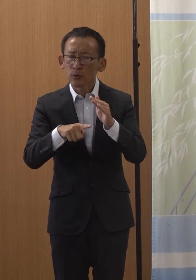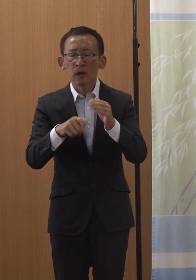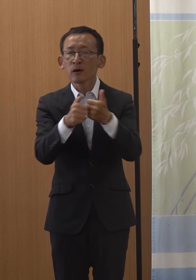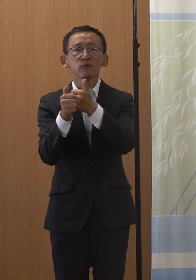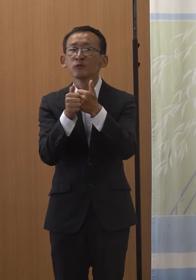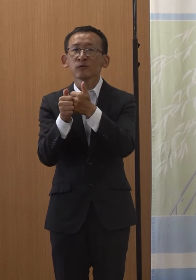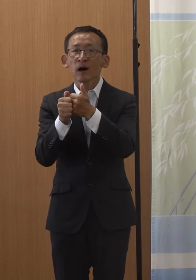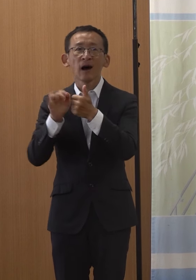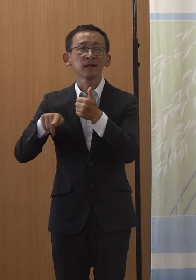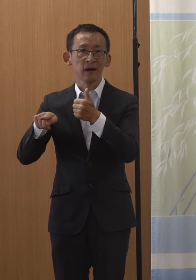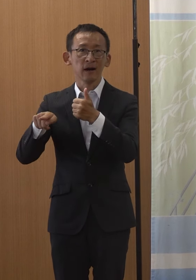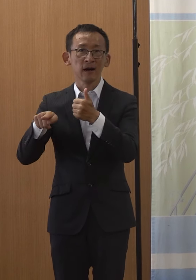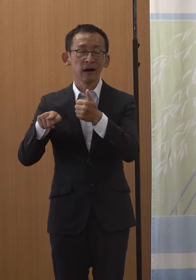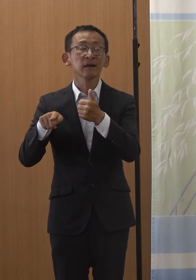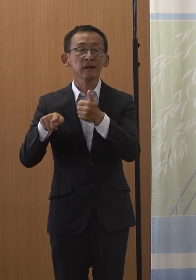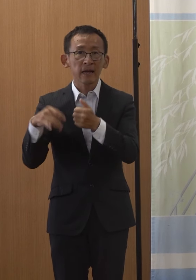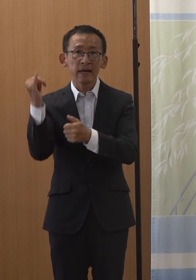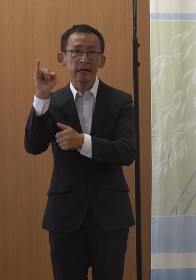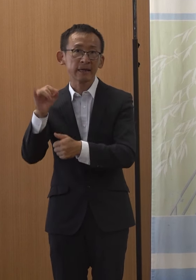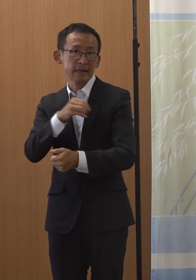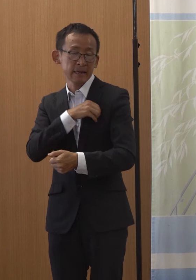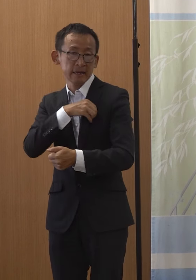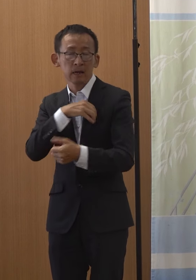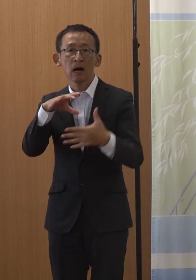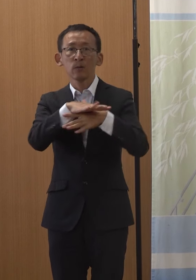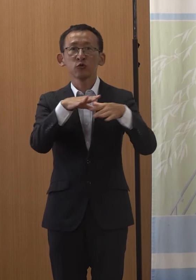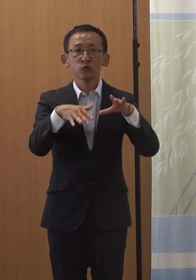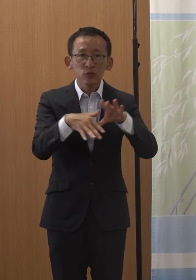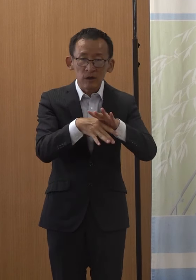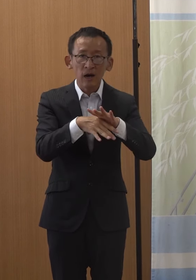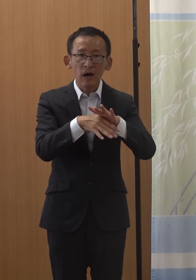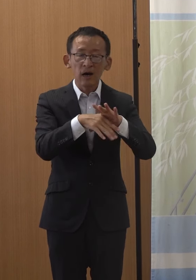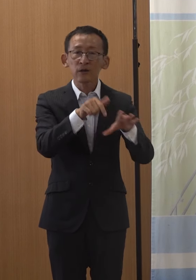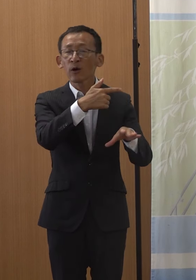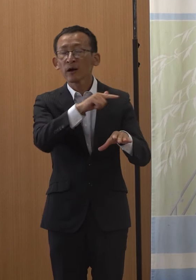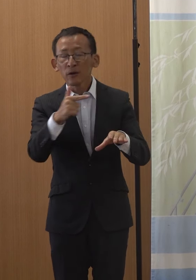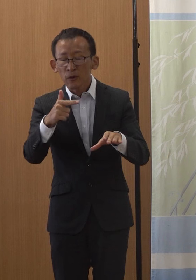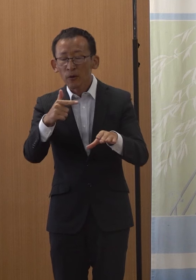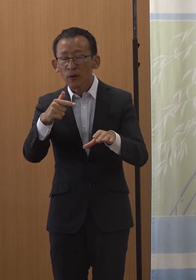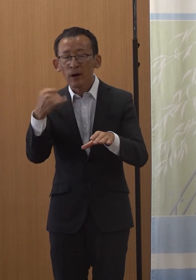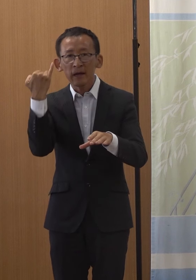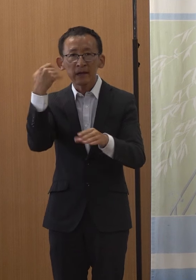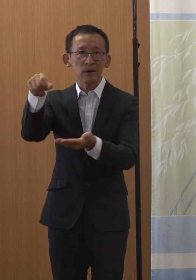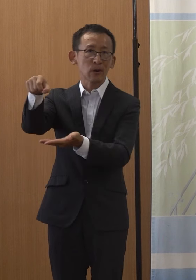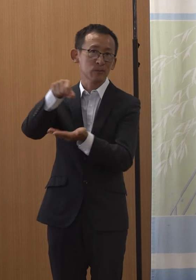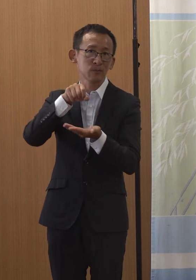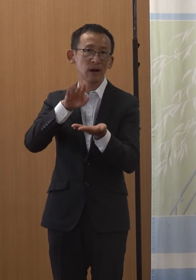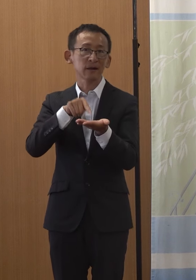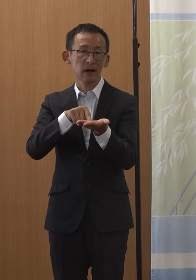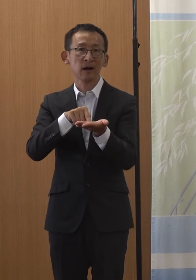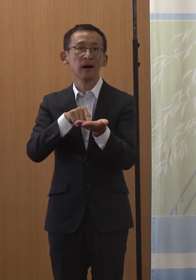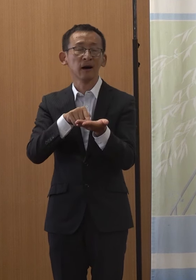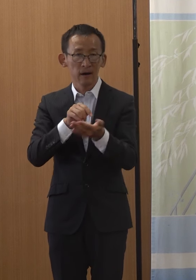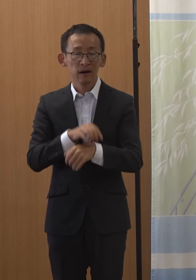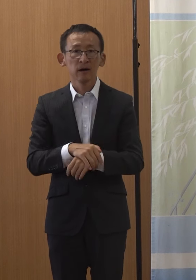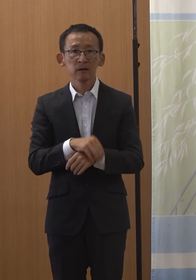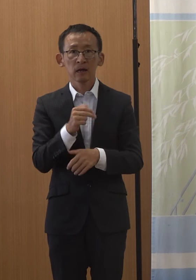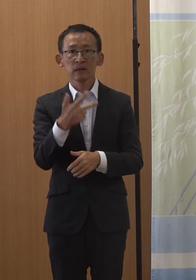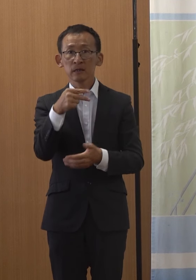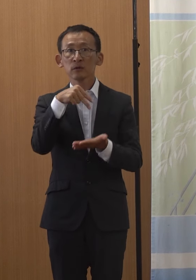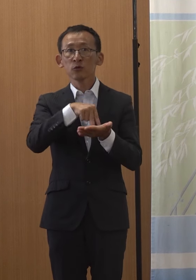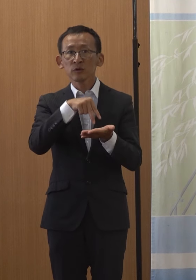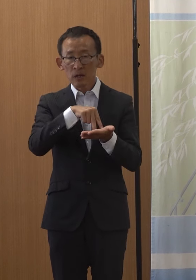文化とか防災といったところで、素案を作る際に、記述、記載の充実を求めるような声がありましたけれども、ここについて市としてどういう